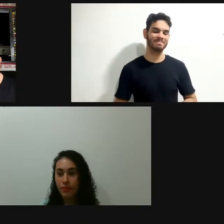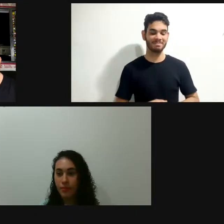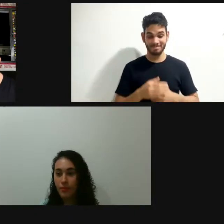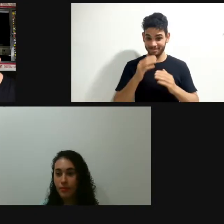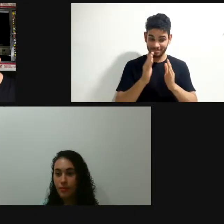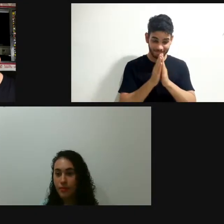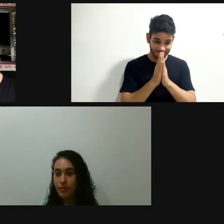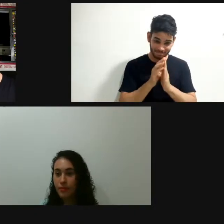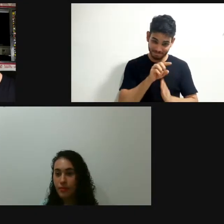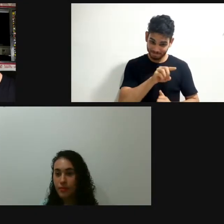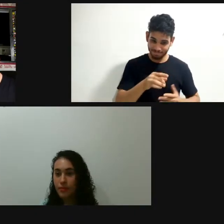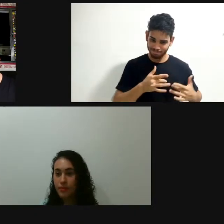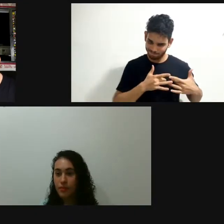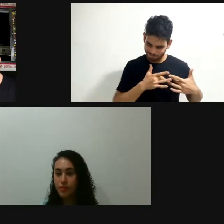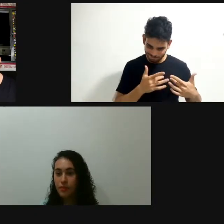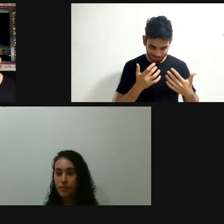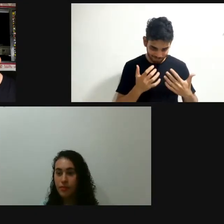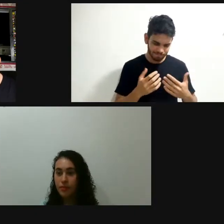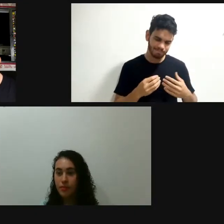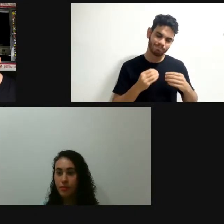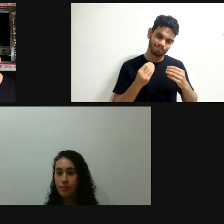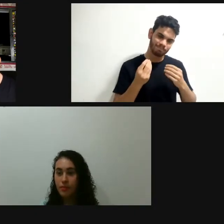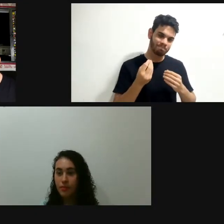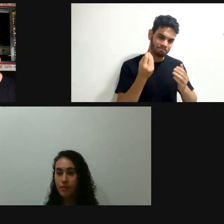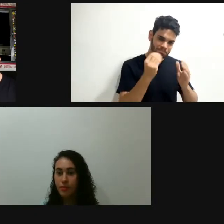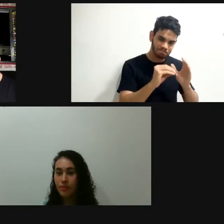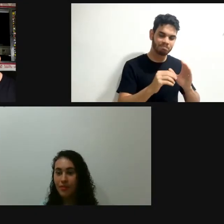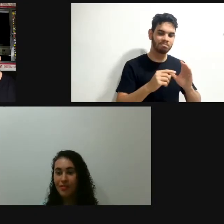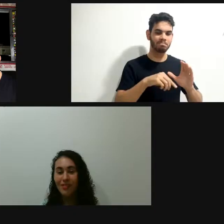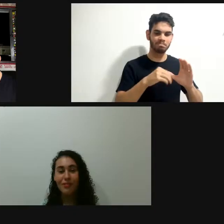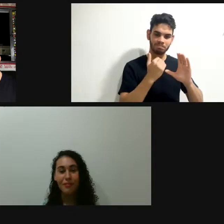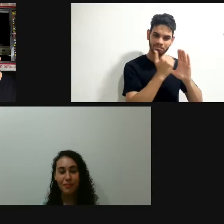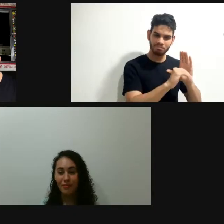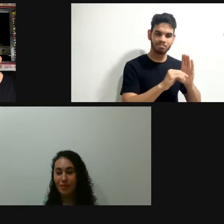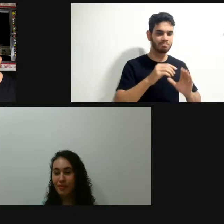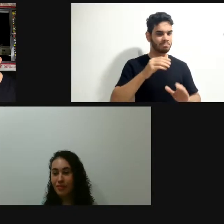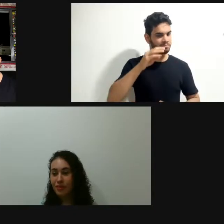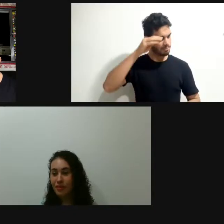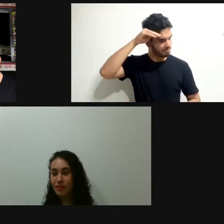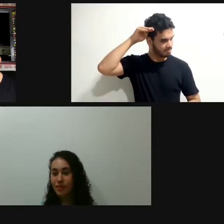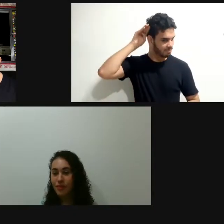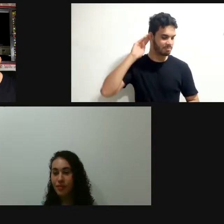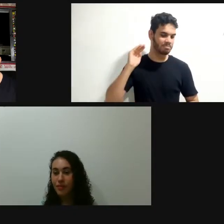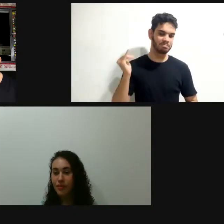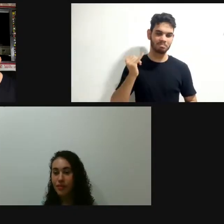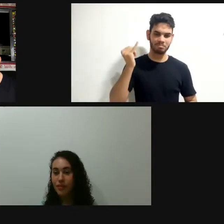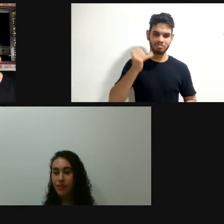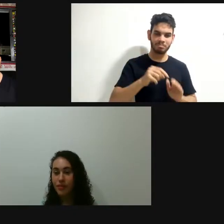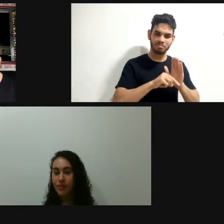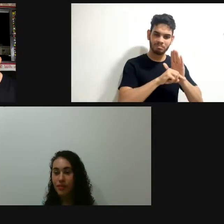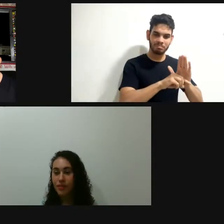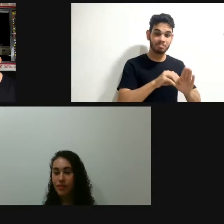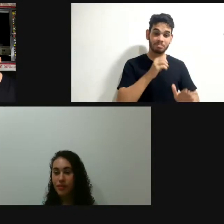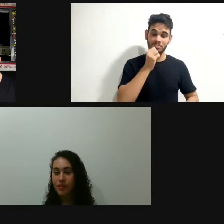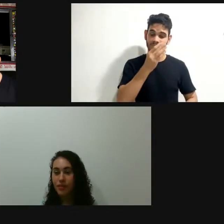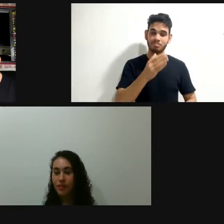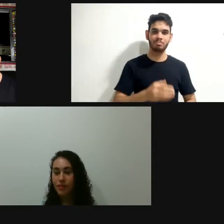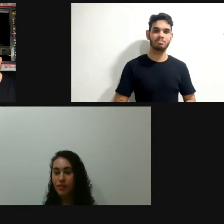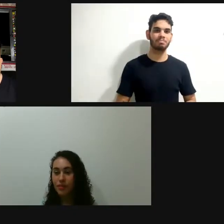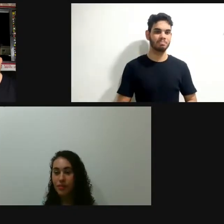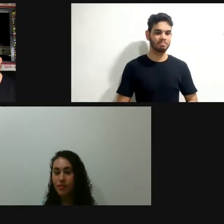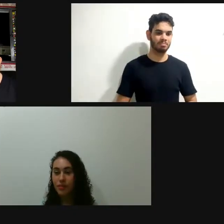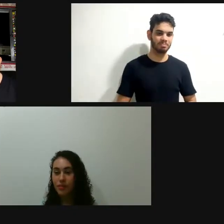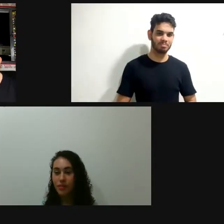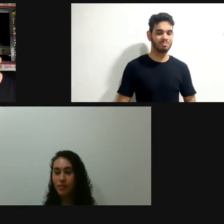a gente poder ler, para a gente ter mais trabalhos assim, para a gente ter mais conteúdo bom para a gente aproveitar hoje em dia que o negócio